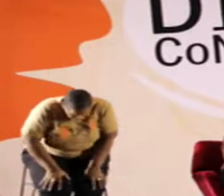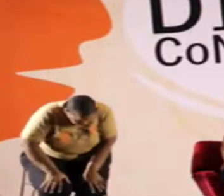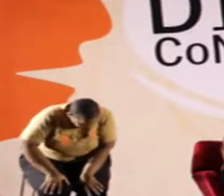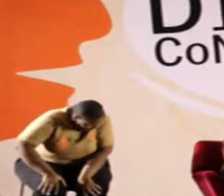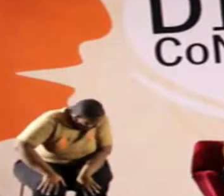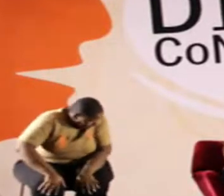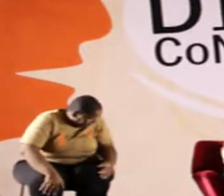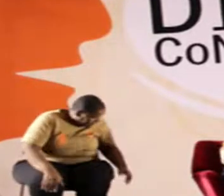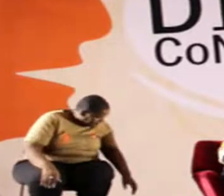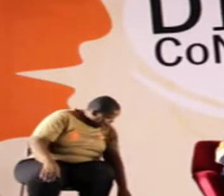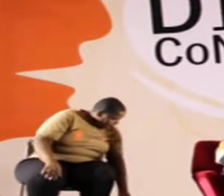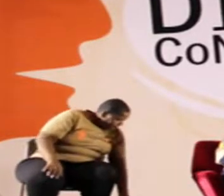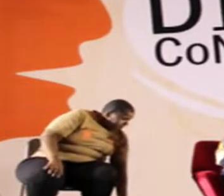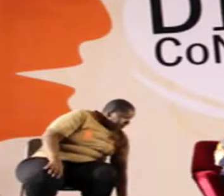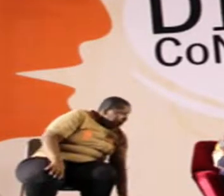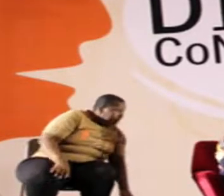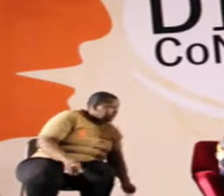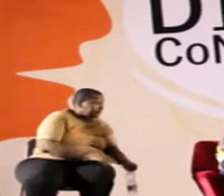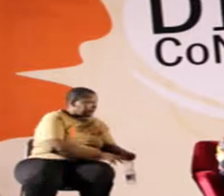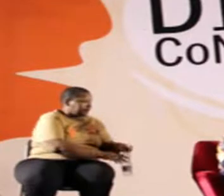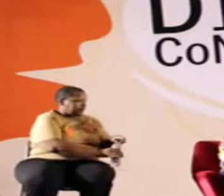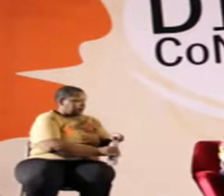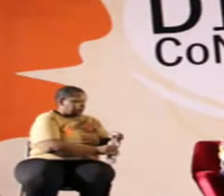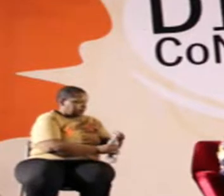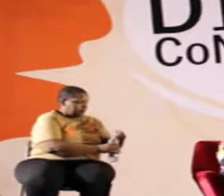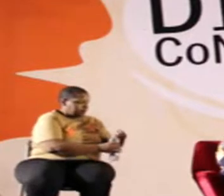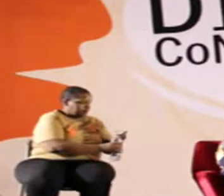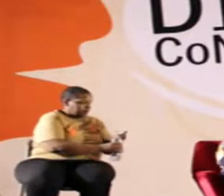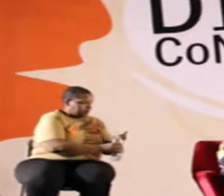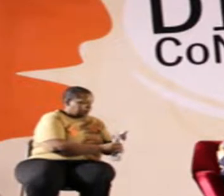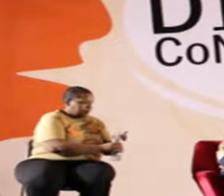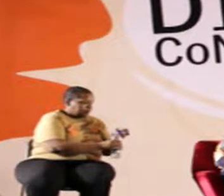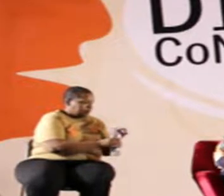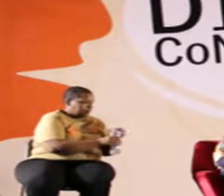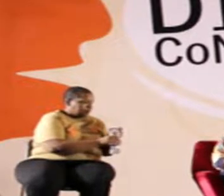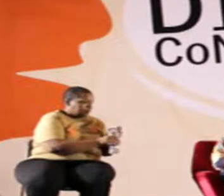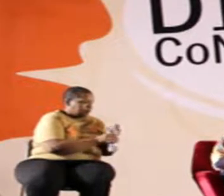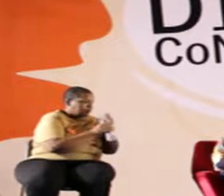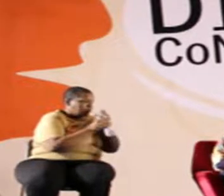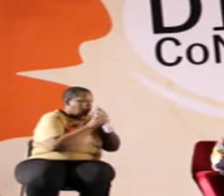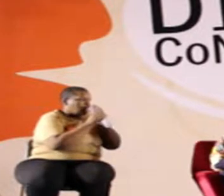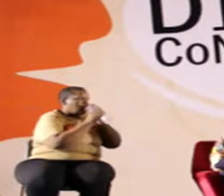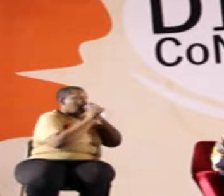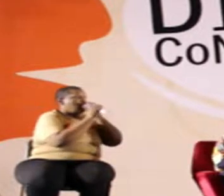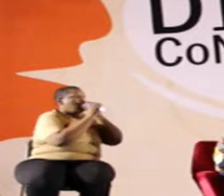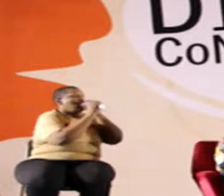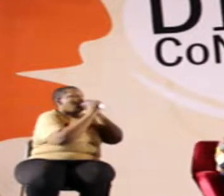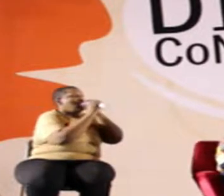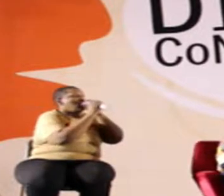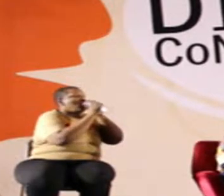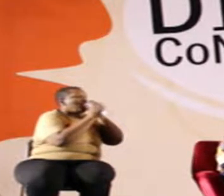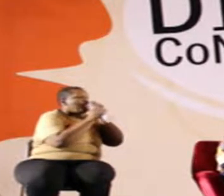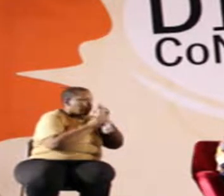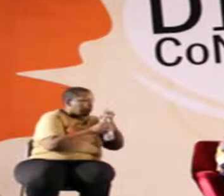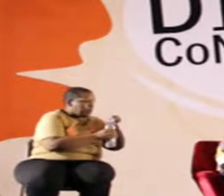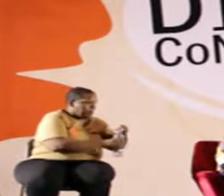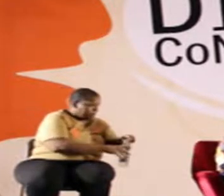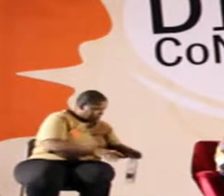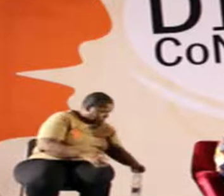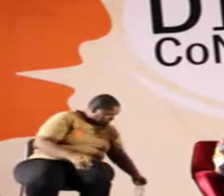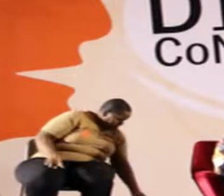Passo agora a condução da conferência para a advogada Vera Lúcia Santana, nossa